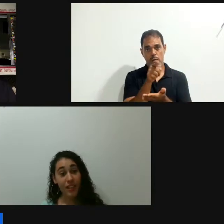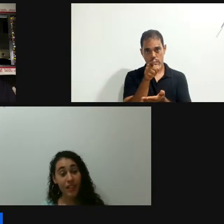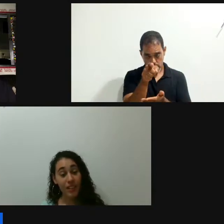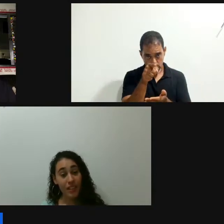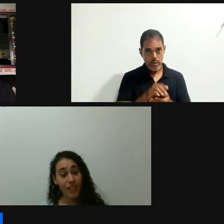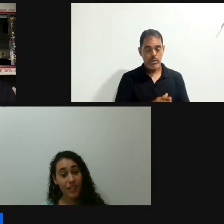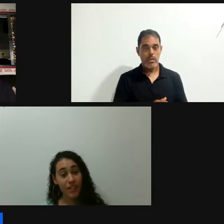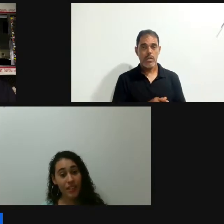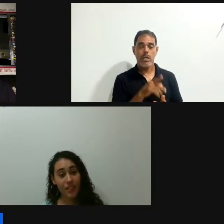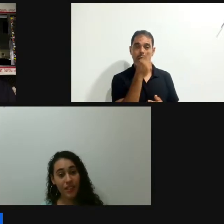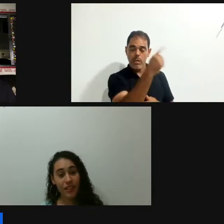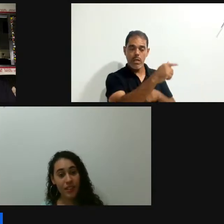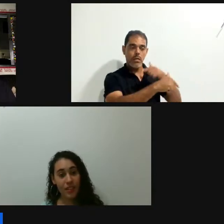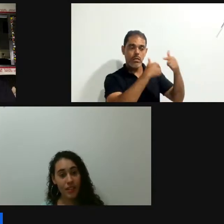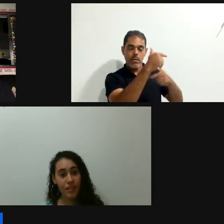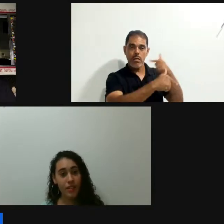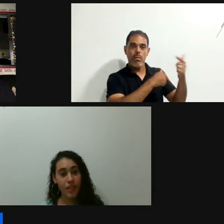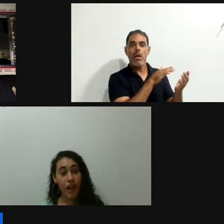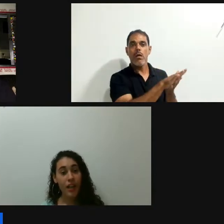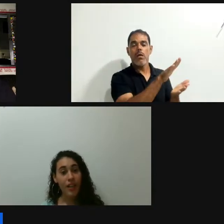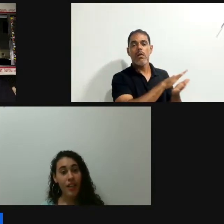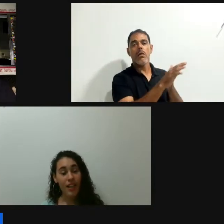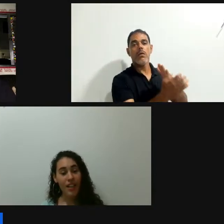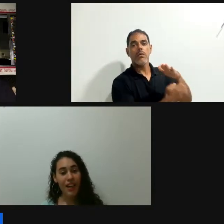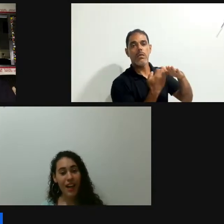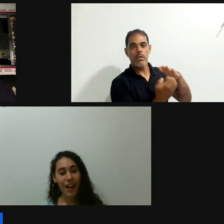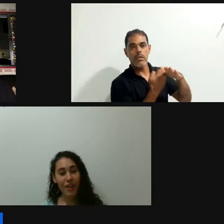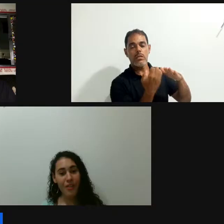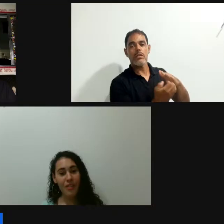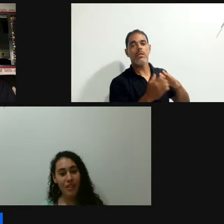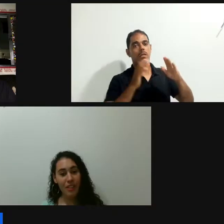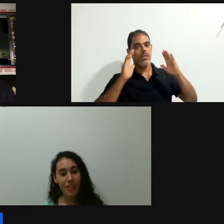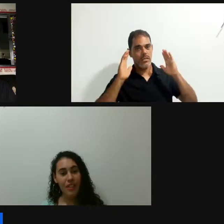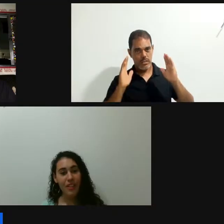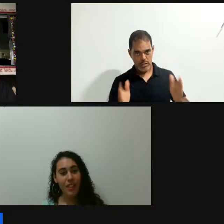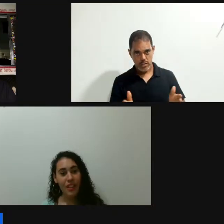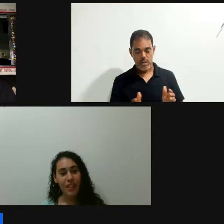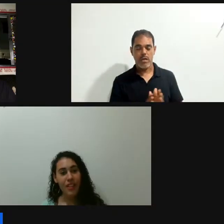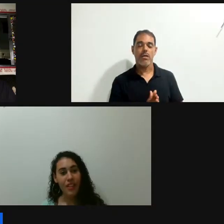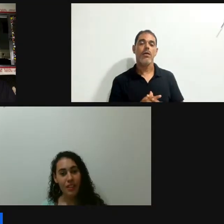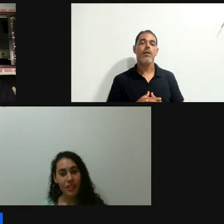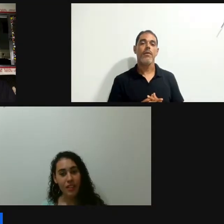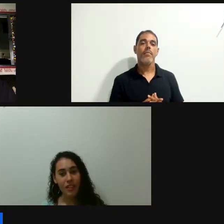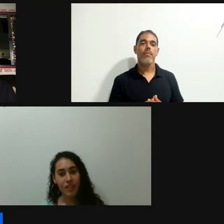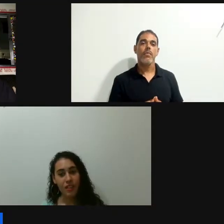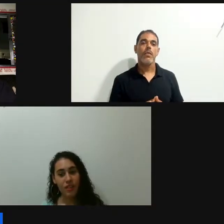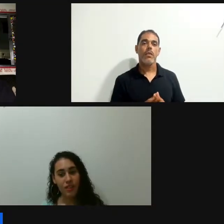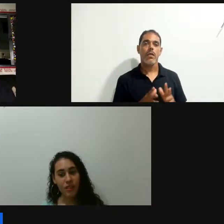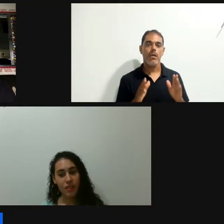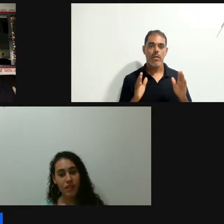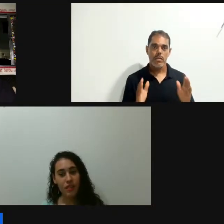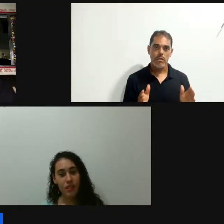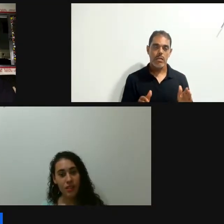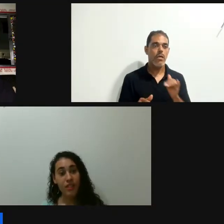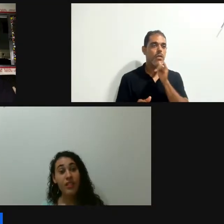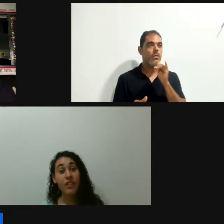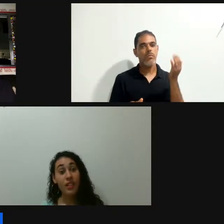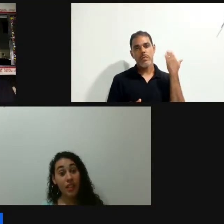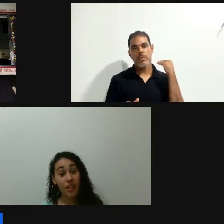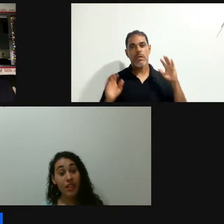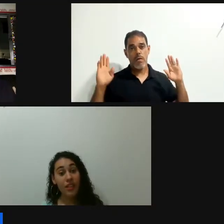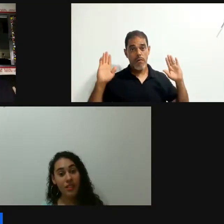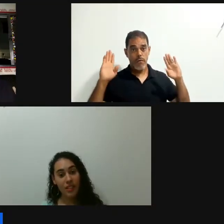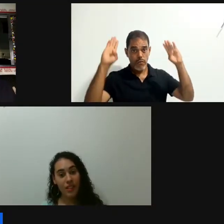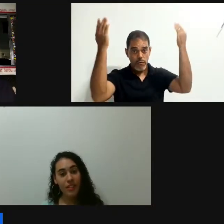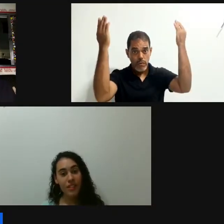por, por empresa, né? Que legal. Já teve daqueles eventos lá para divulgar o trabalho